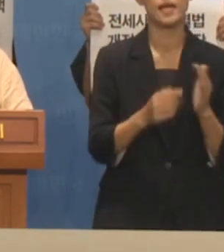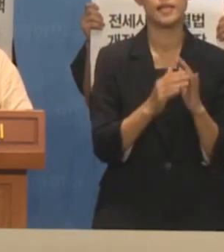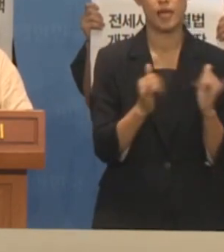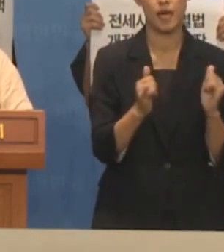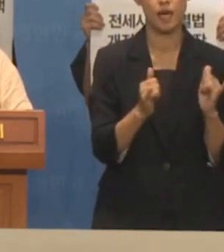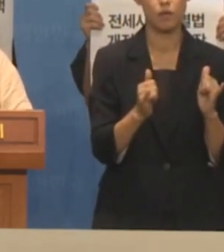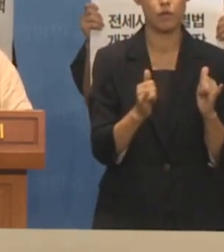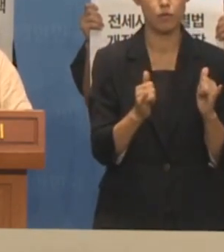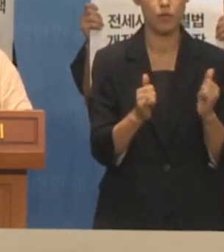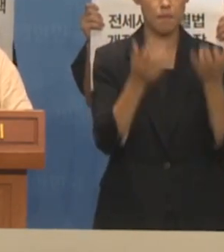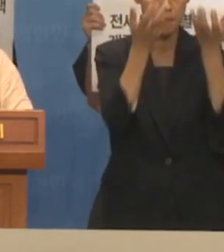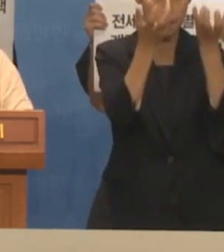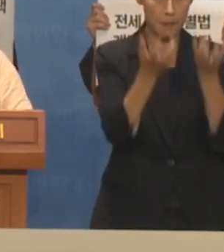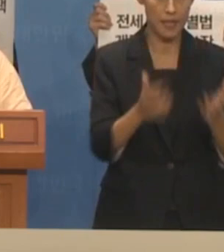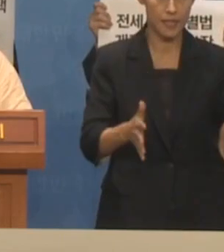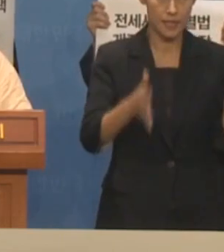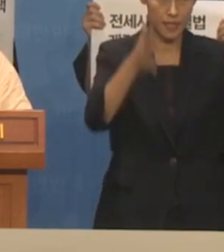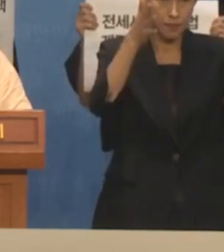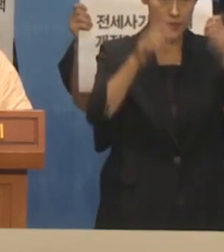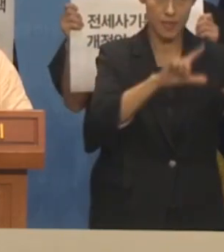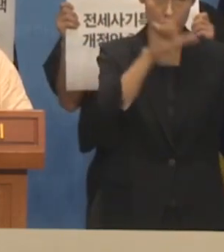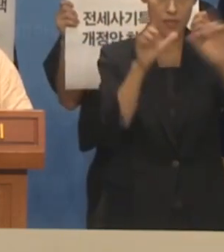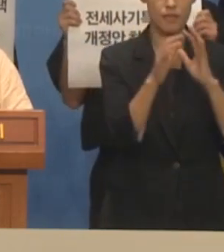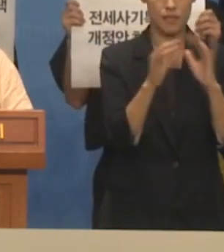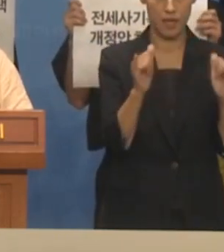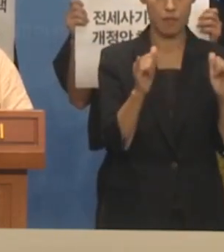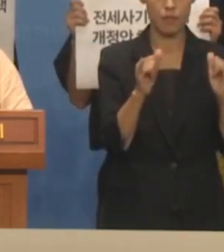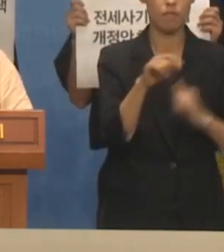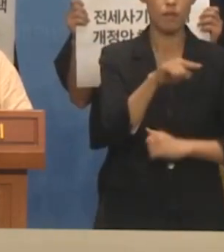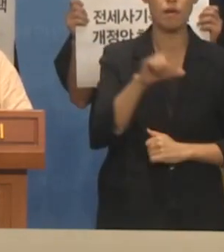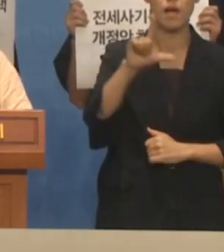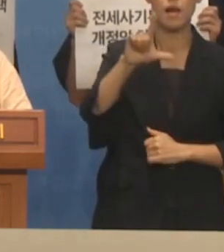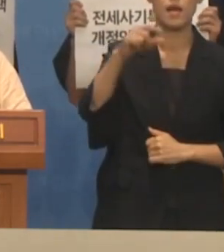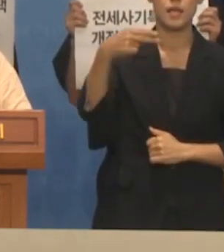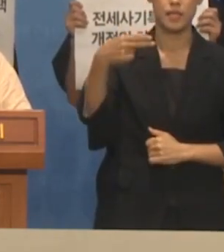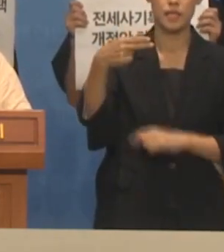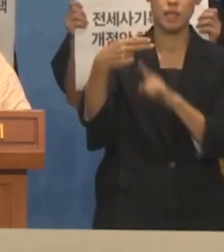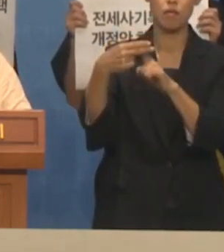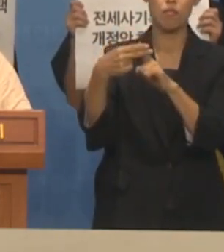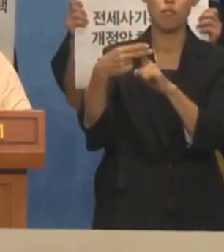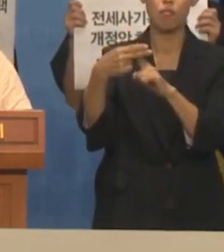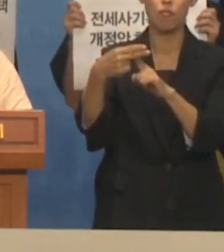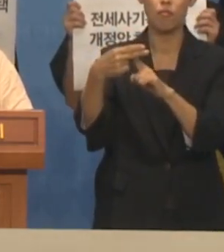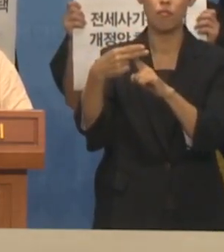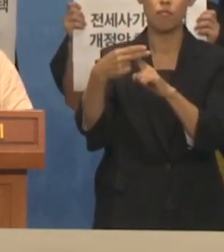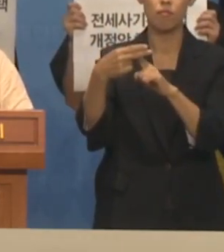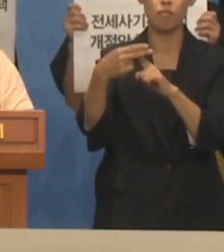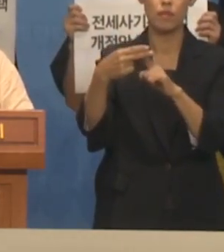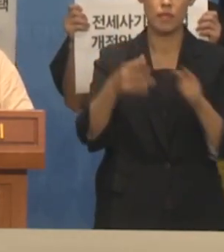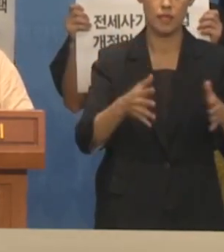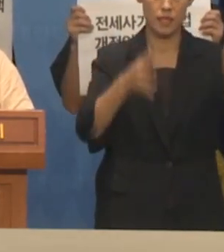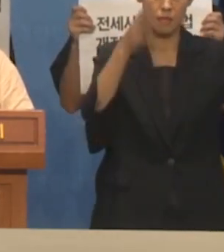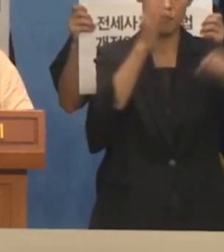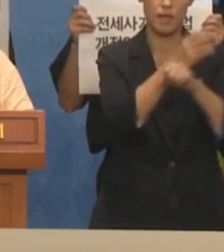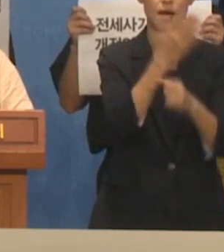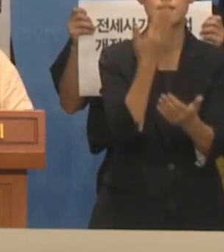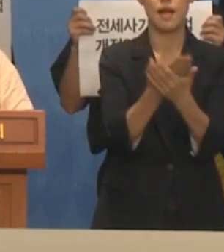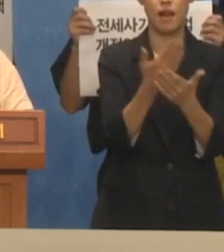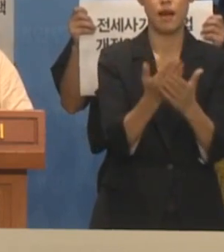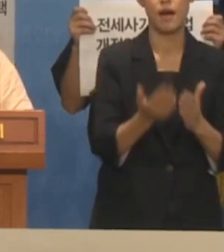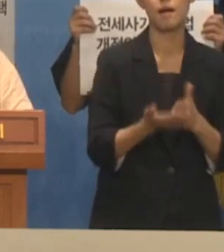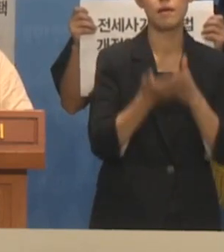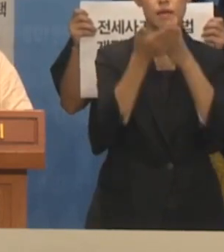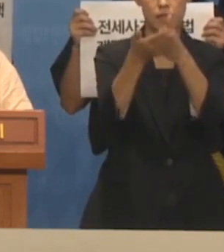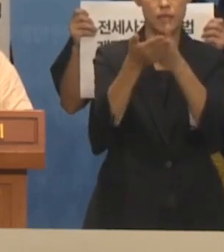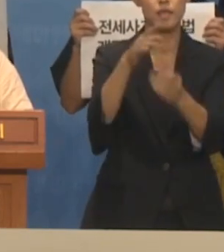다중주택 피해자들의 LH 매입 방안, LH 공사의 피해 주택 매입을